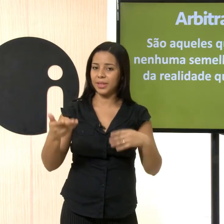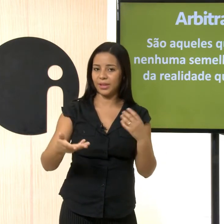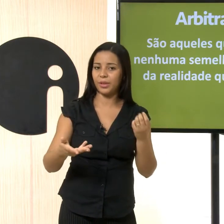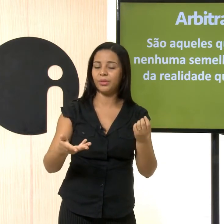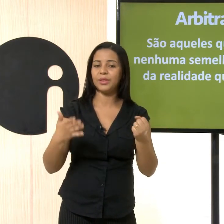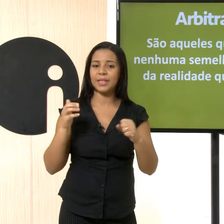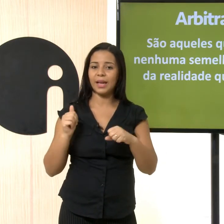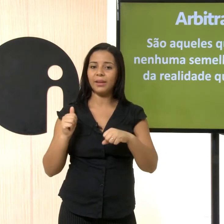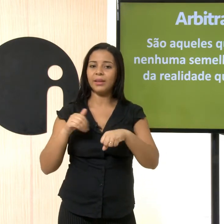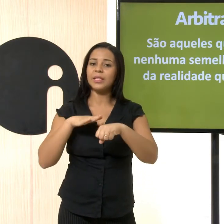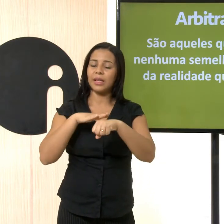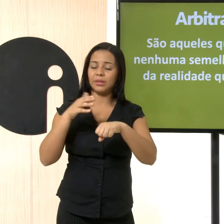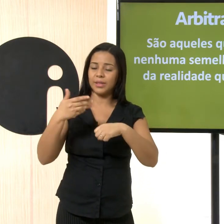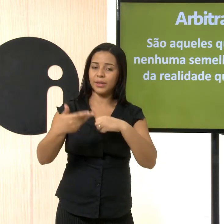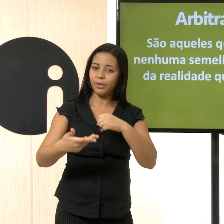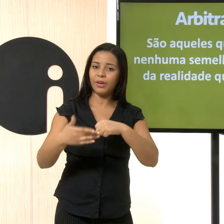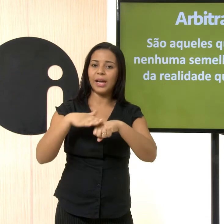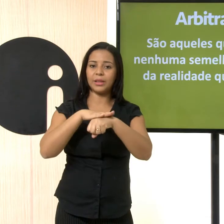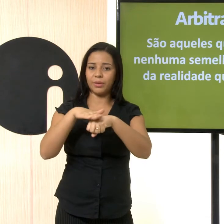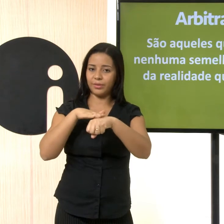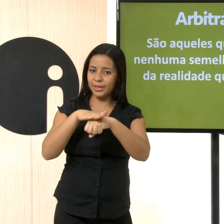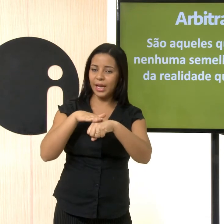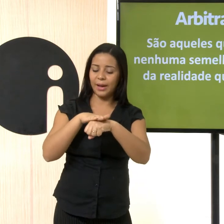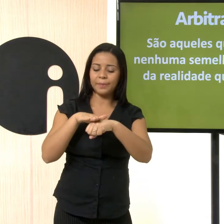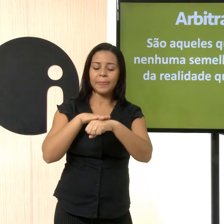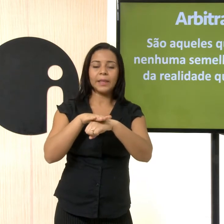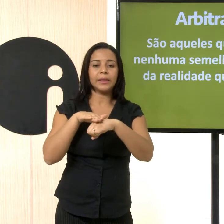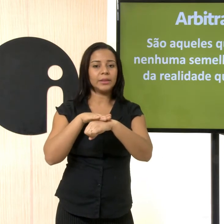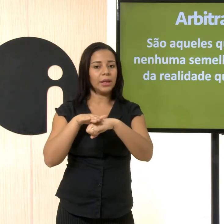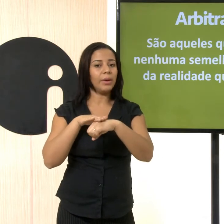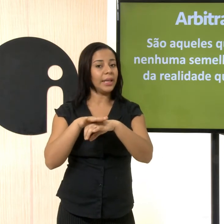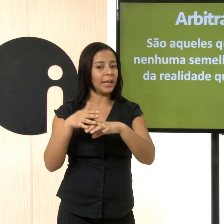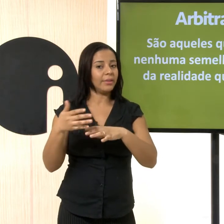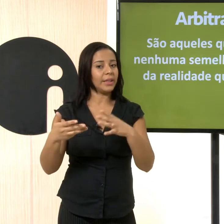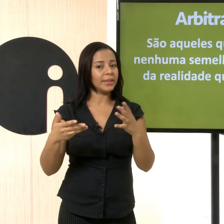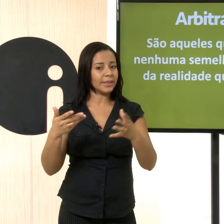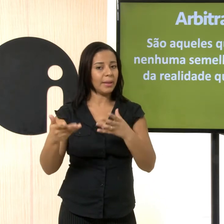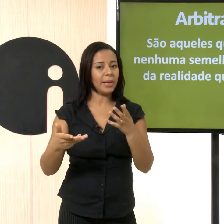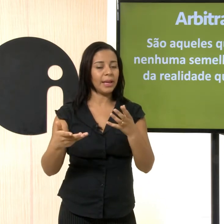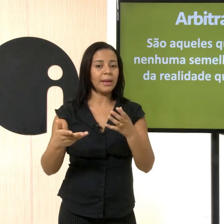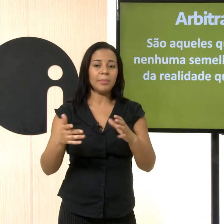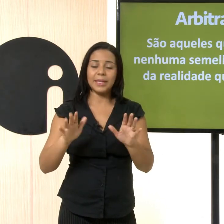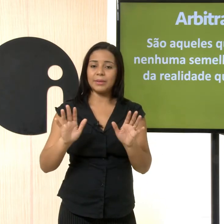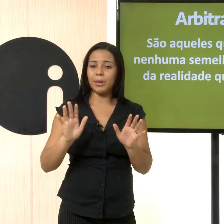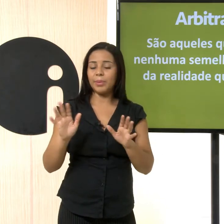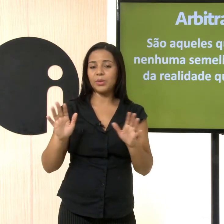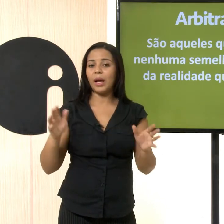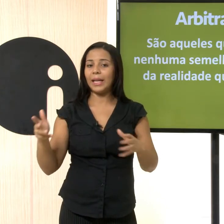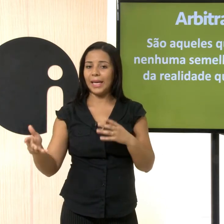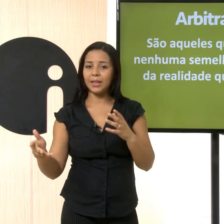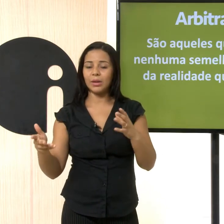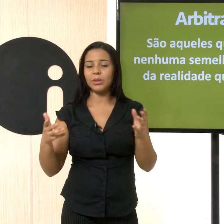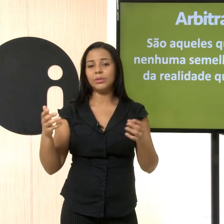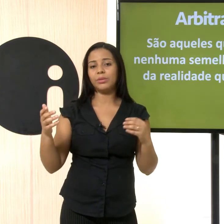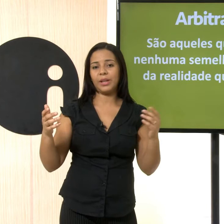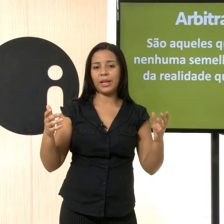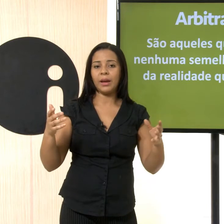que eu fale, conversar. Então, aí ela vai saber. Mas uma pessoa leiga, quando vê